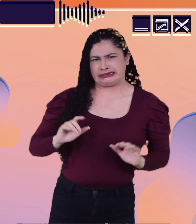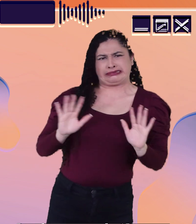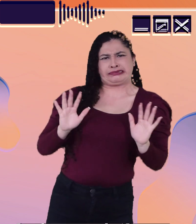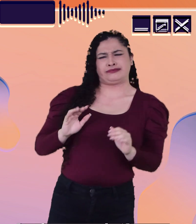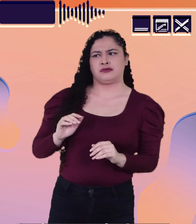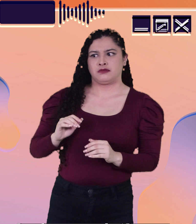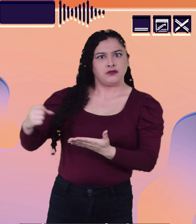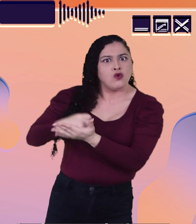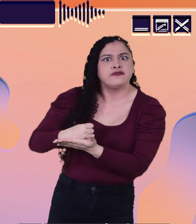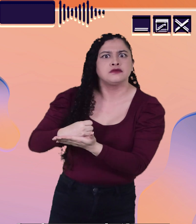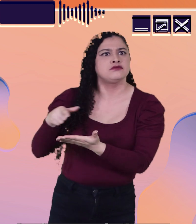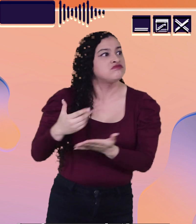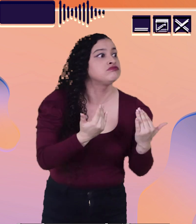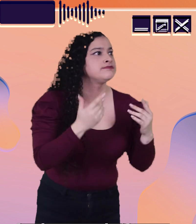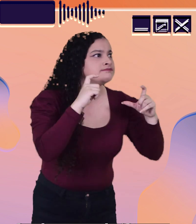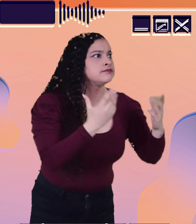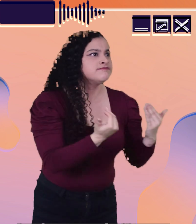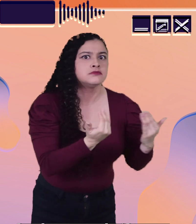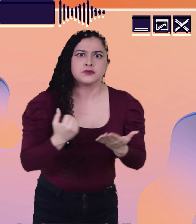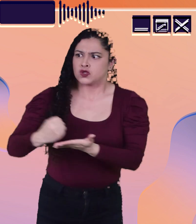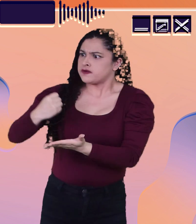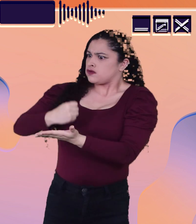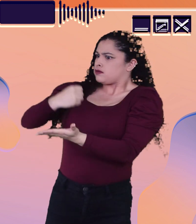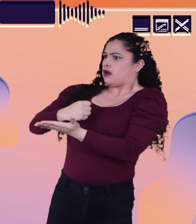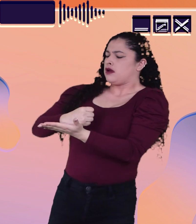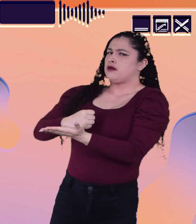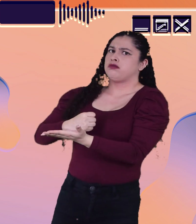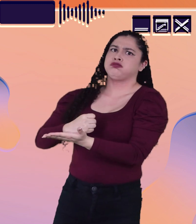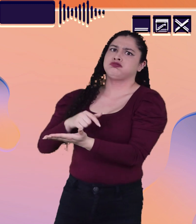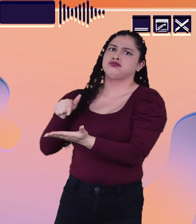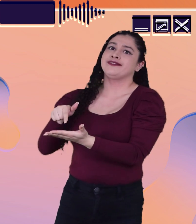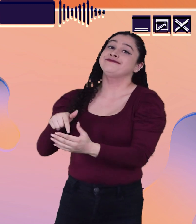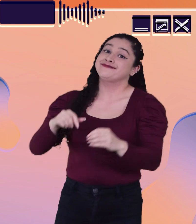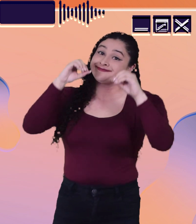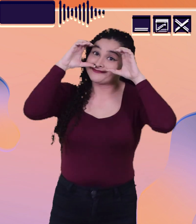imágenes íntimas. Red flag.